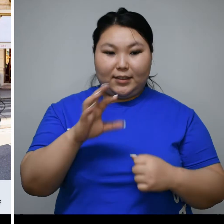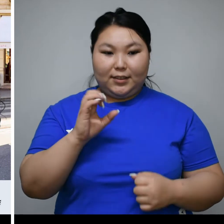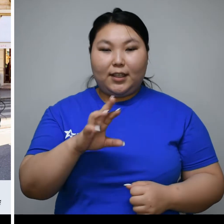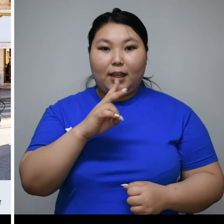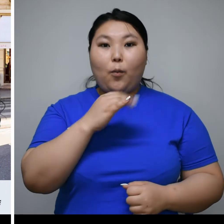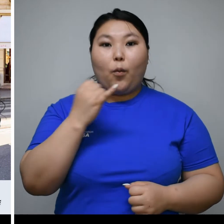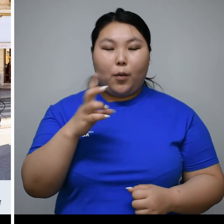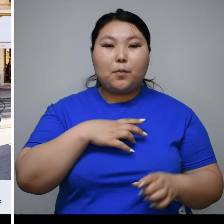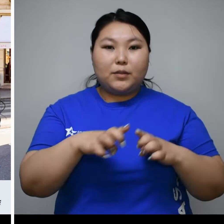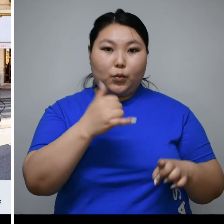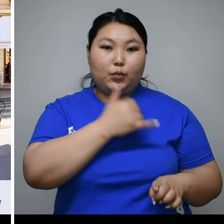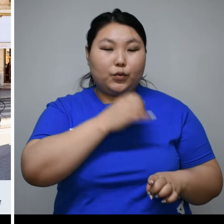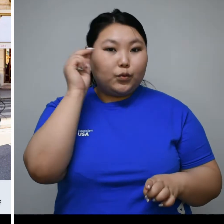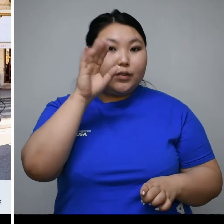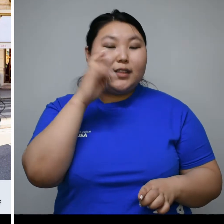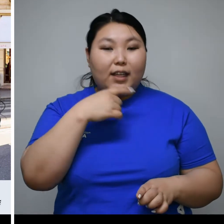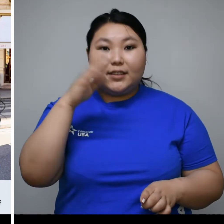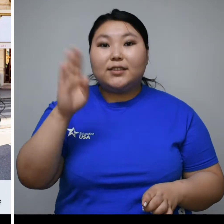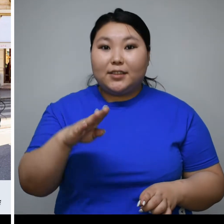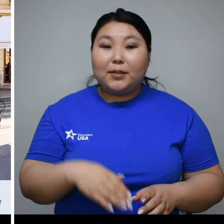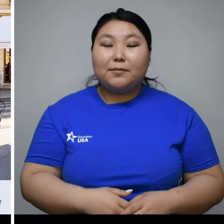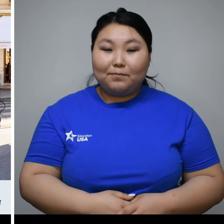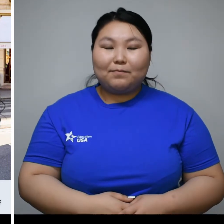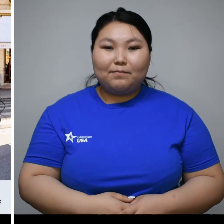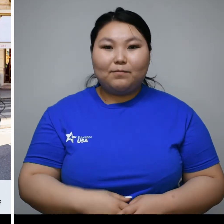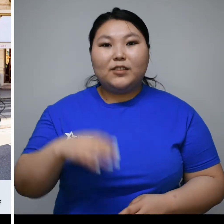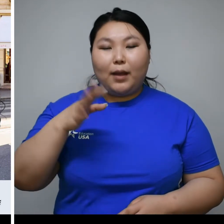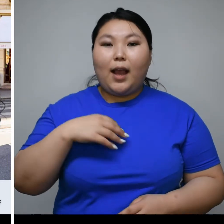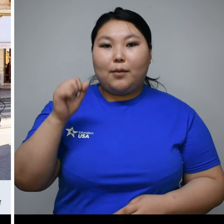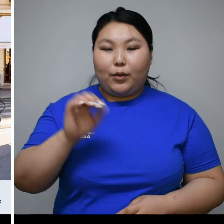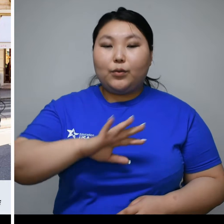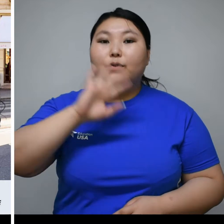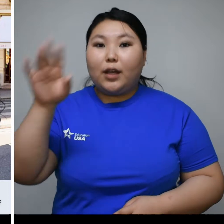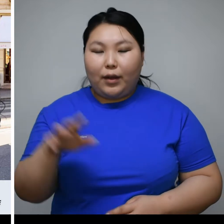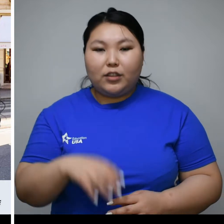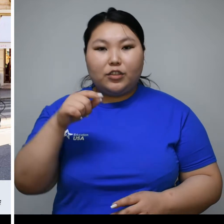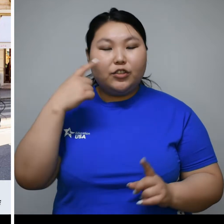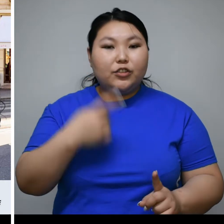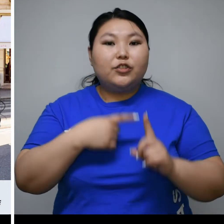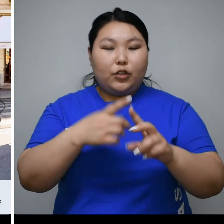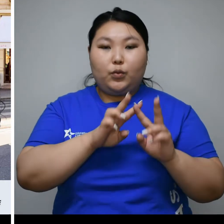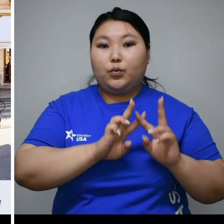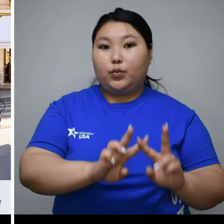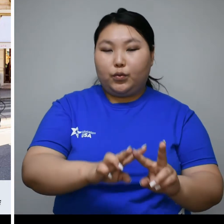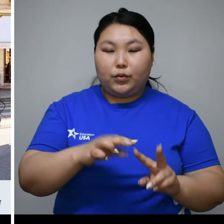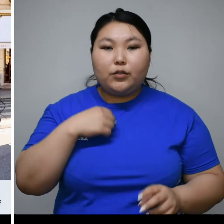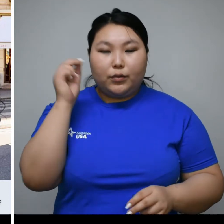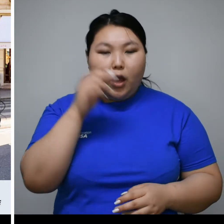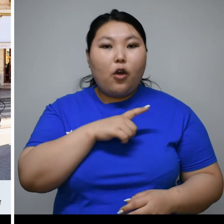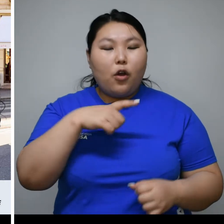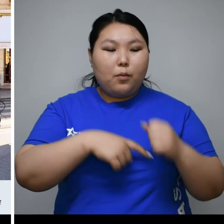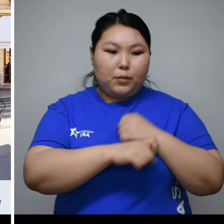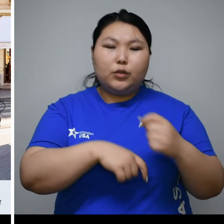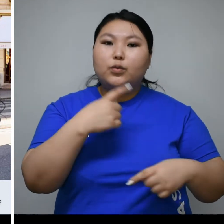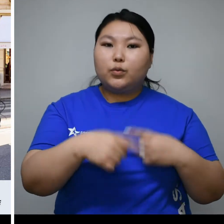нэг намуу бизнесийн удирдлагаар сурсан гэж хэлжсэн те санхүүд өмнө. Тэгээд Америк руу яваад яг тэр чиглэлээр үргэлжлүүлсэн баг.